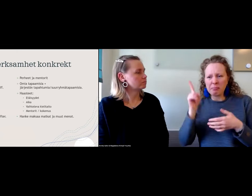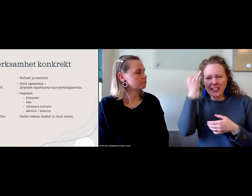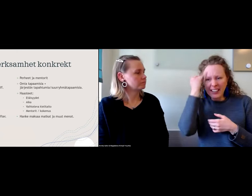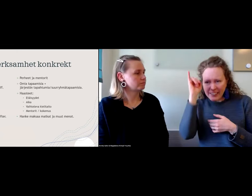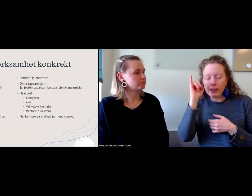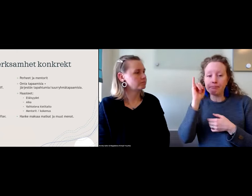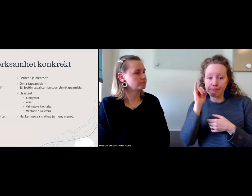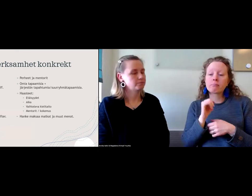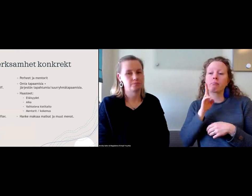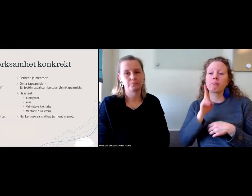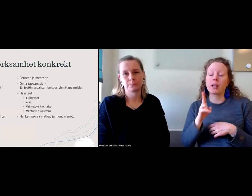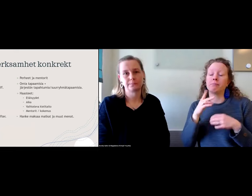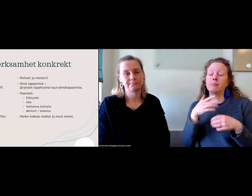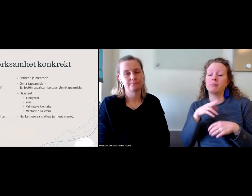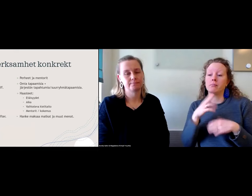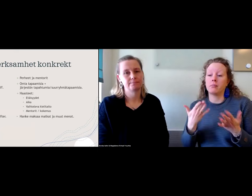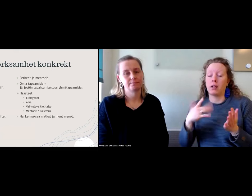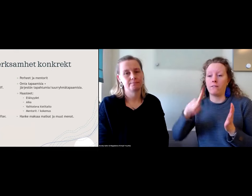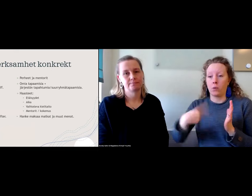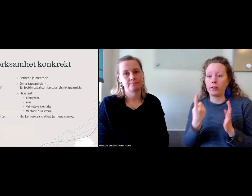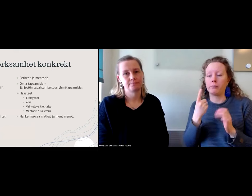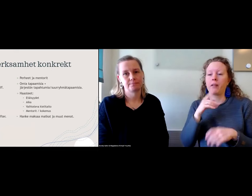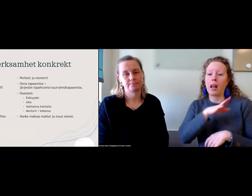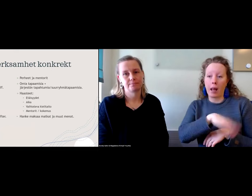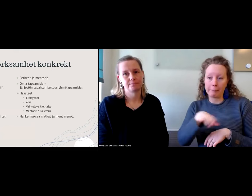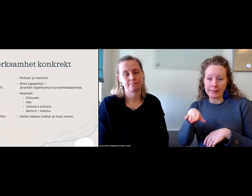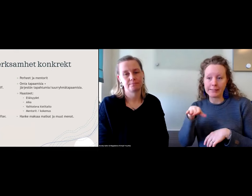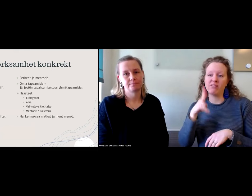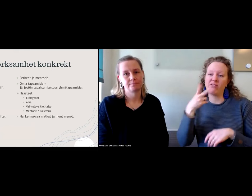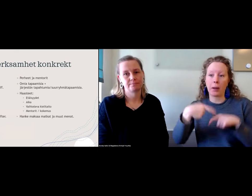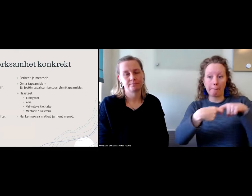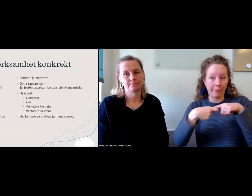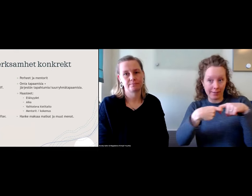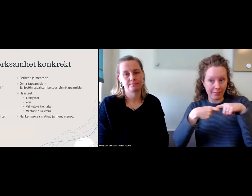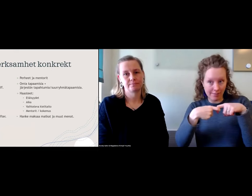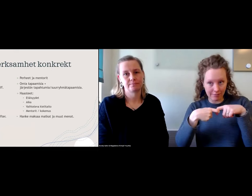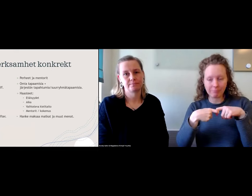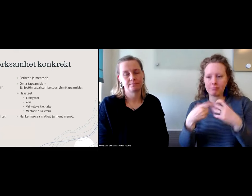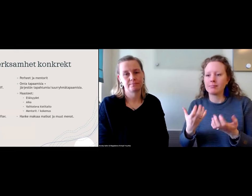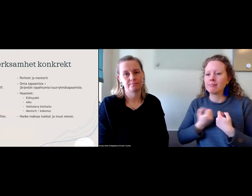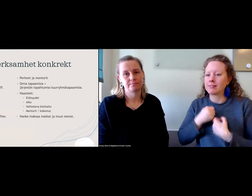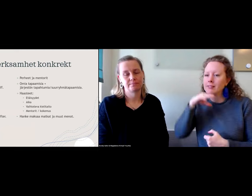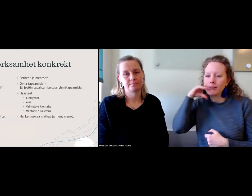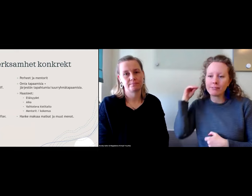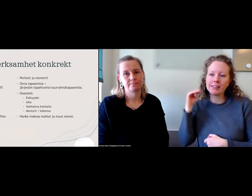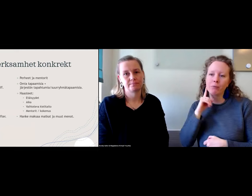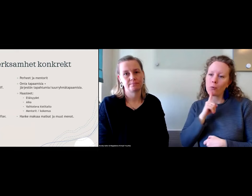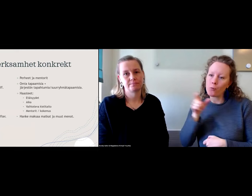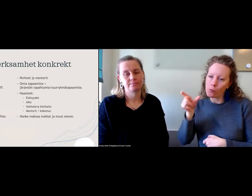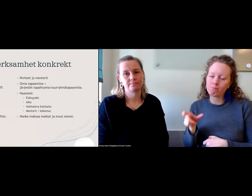Eli konkreettisesti, mitä mentorointi tarkoittaa ja mikä sen perimmäinen idea on? Eli ajatus on se, että